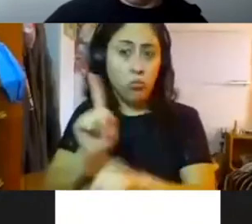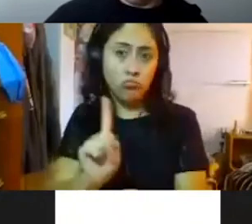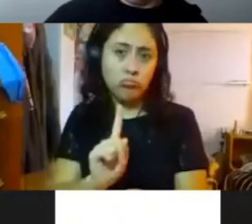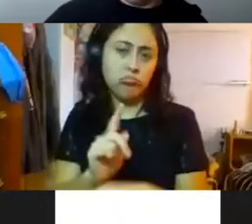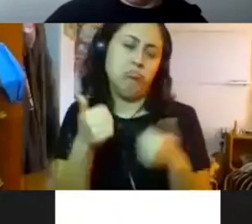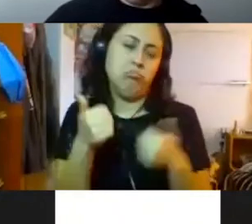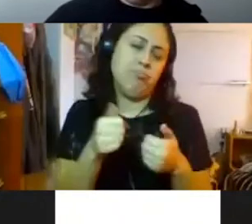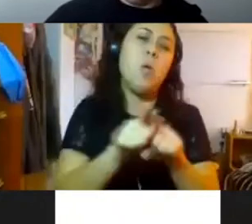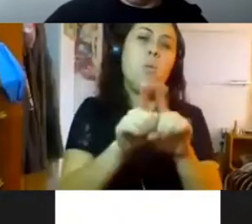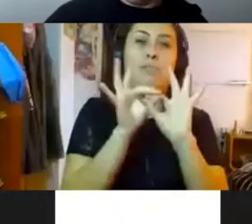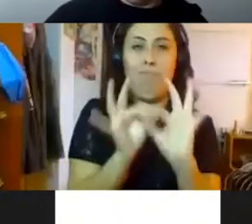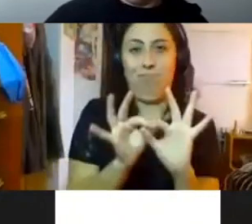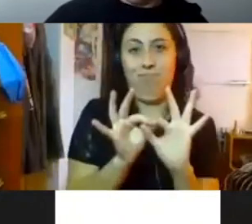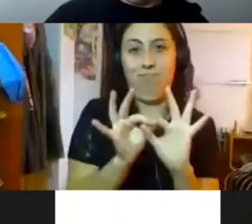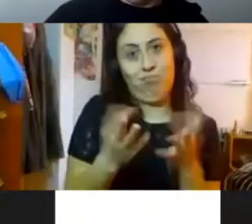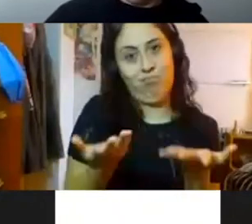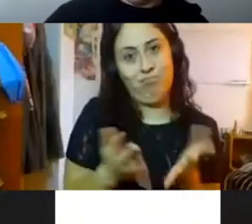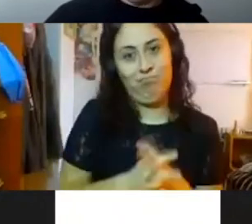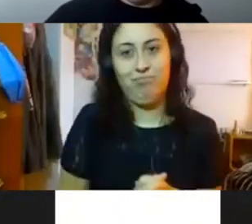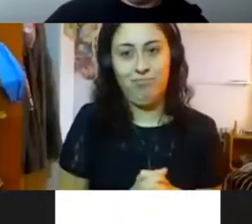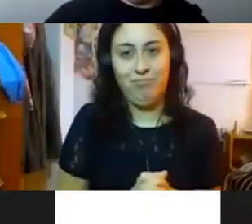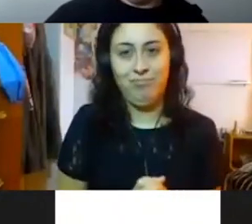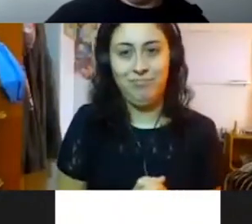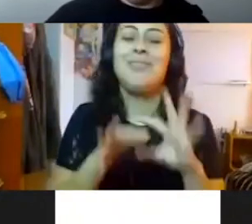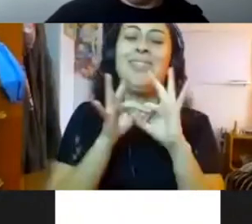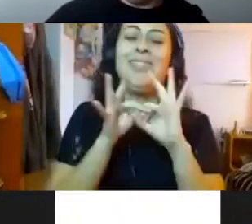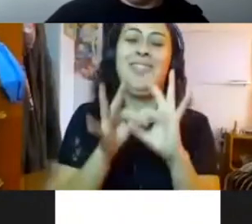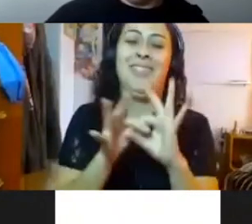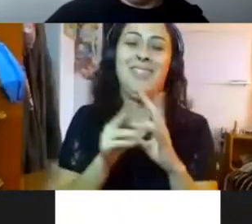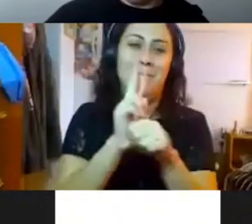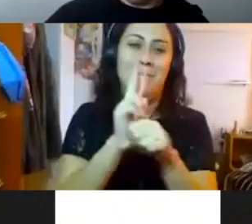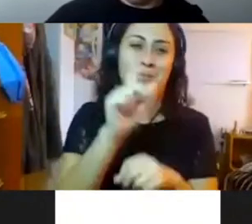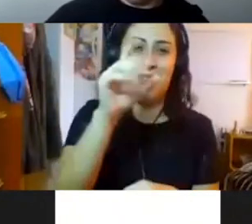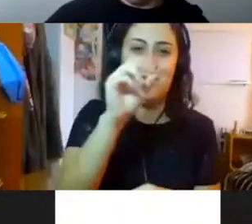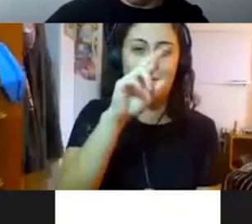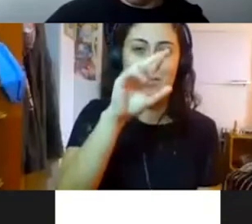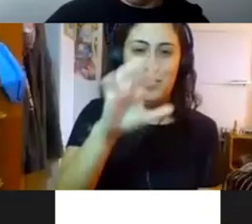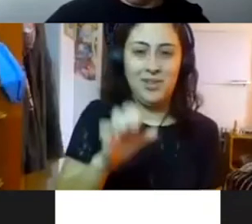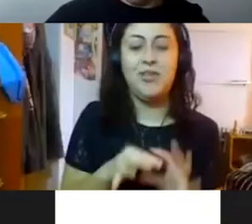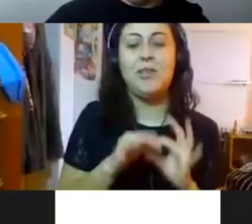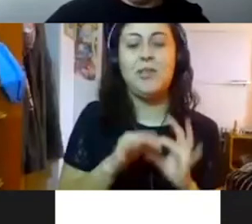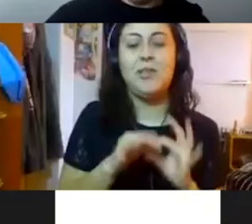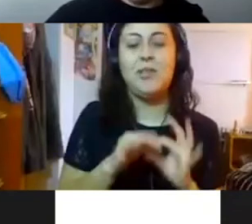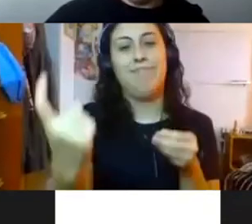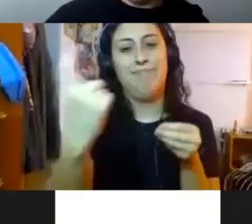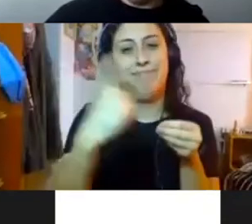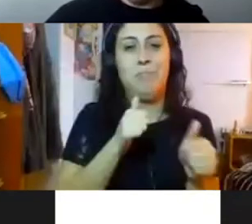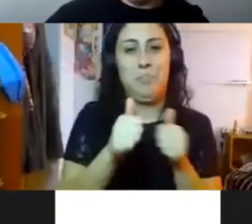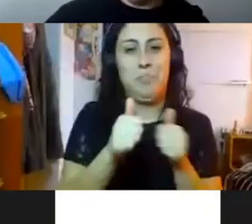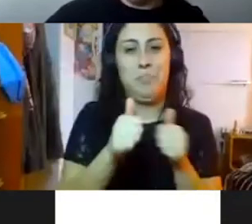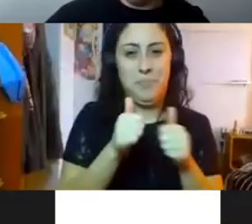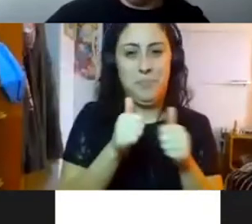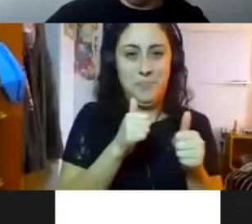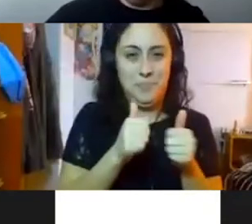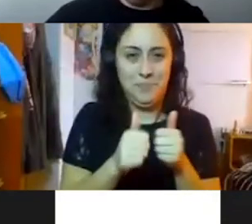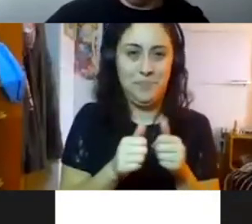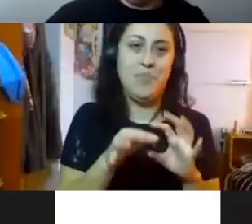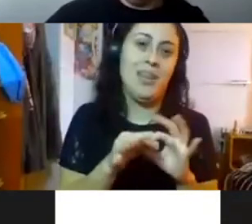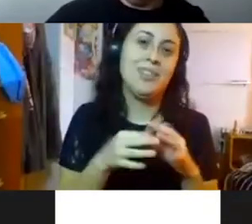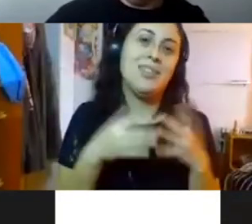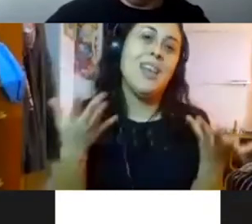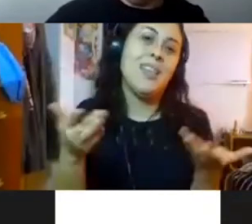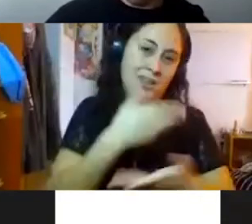mucho. Gracias, Lore. Agradecemos tu participación. Gracias por estar con nosotros en